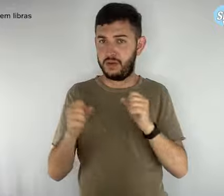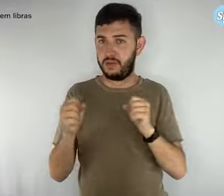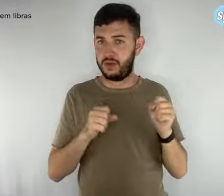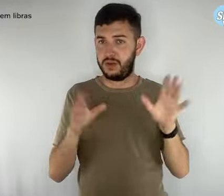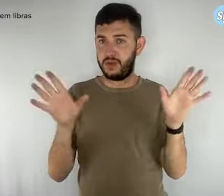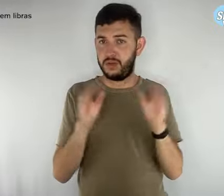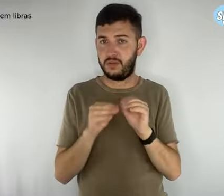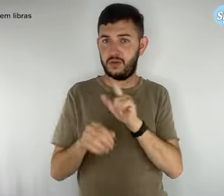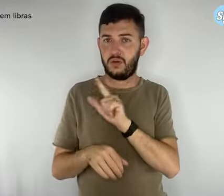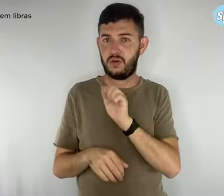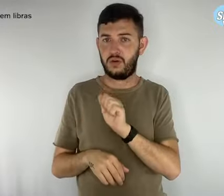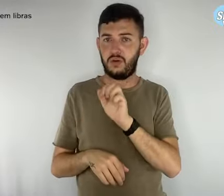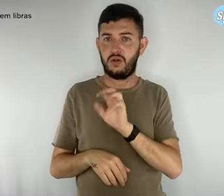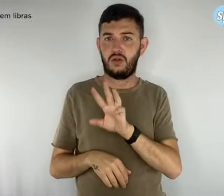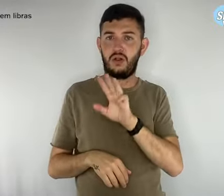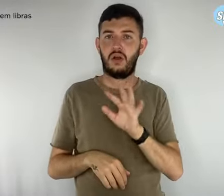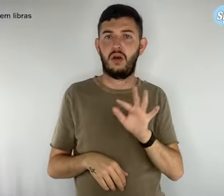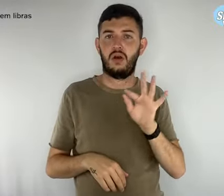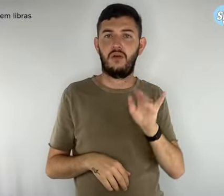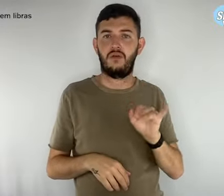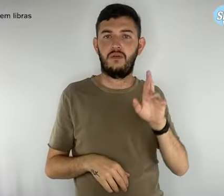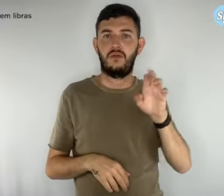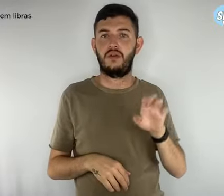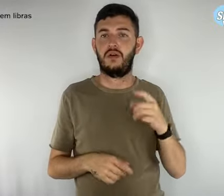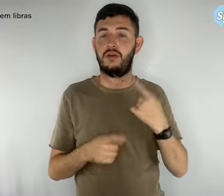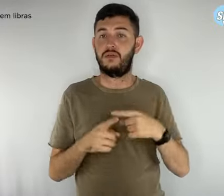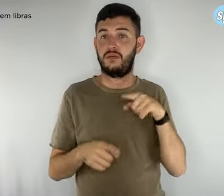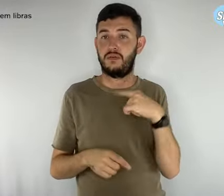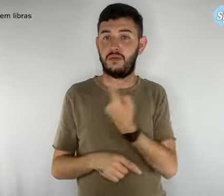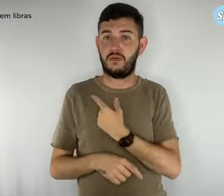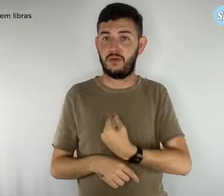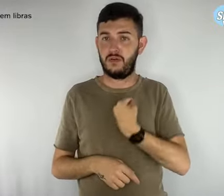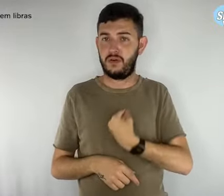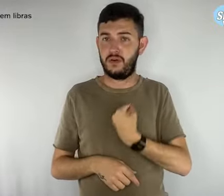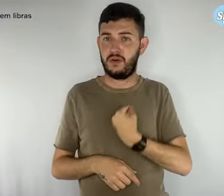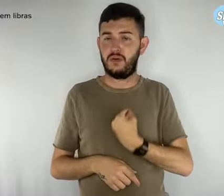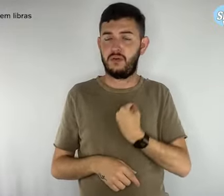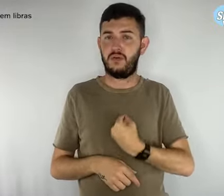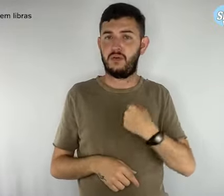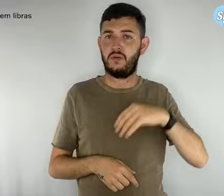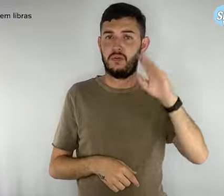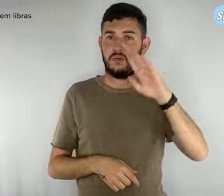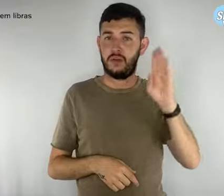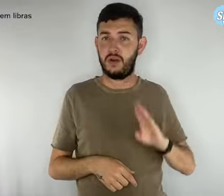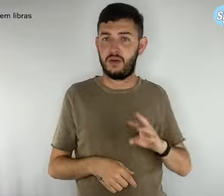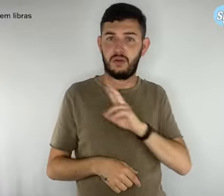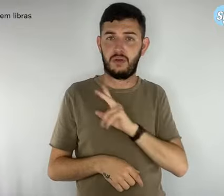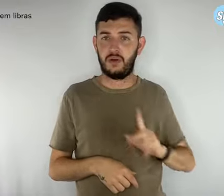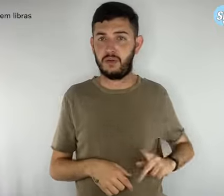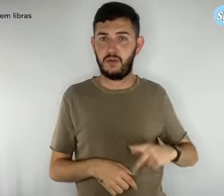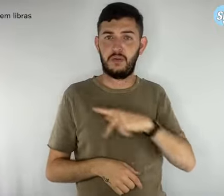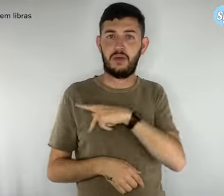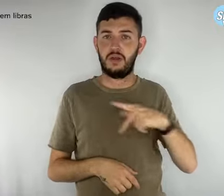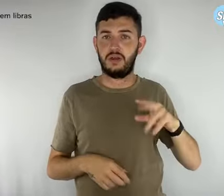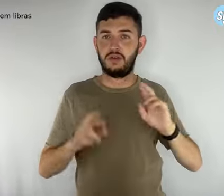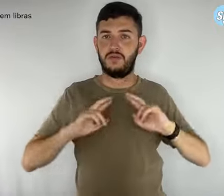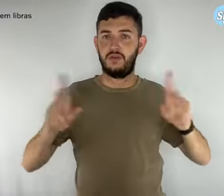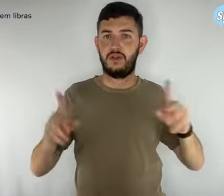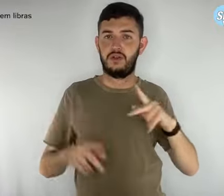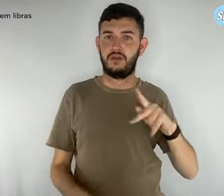lawfare, porque estamos numa república presidencialista e não num parlamentarismo, sistema